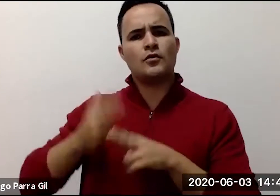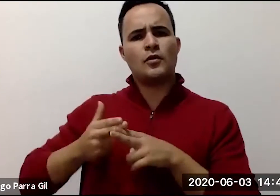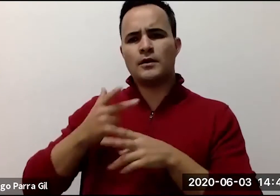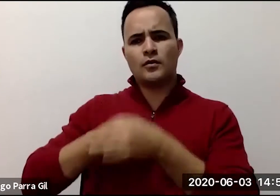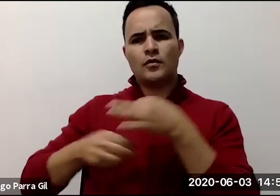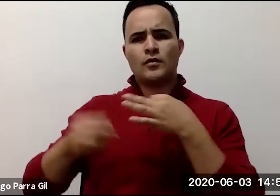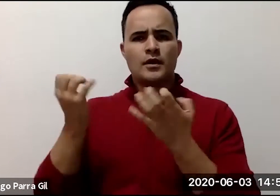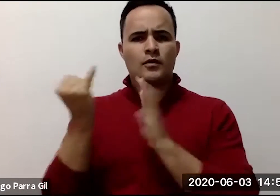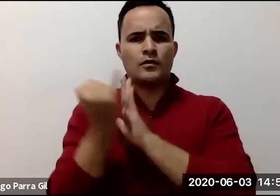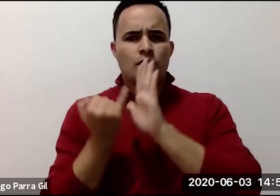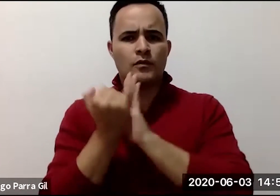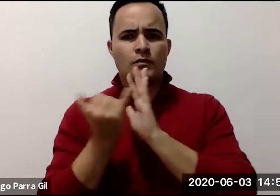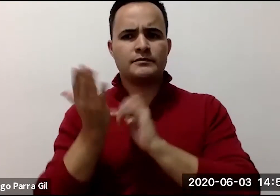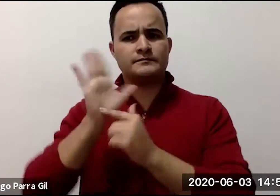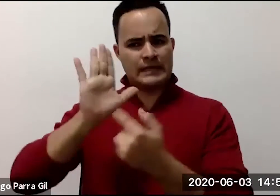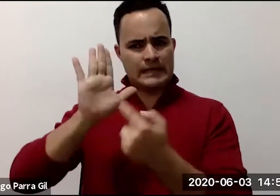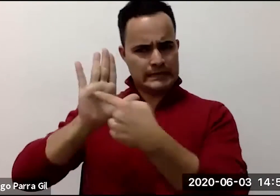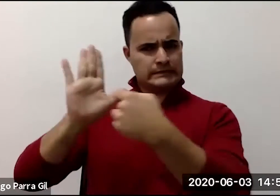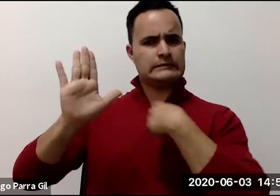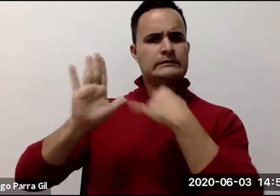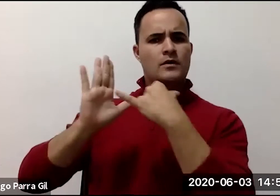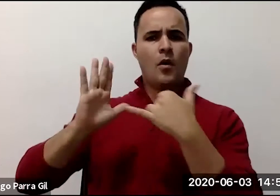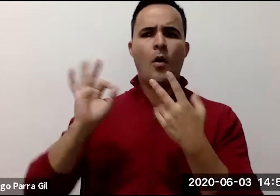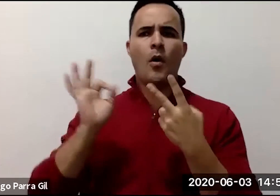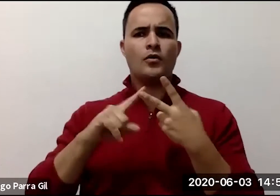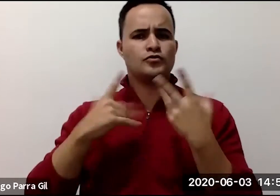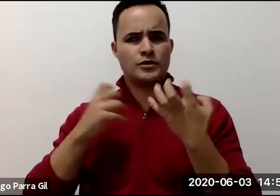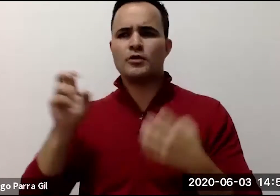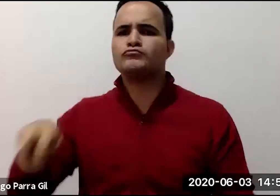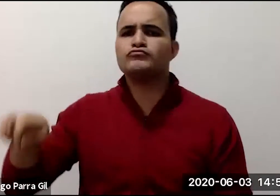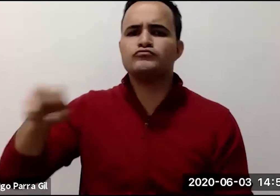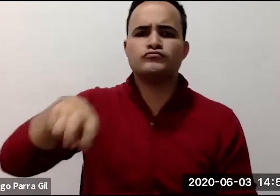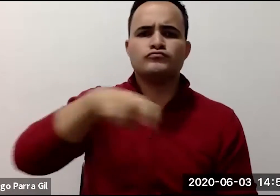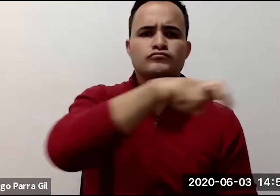transitar por fuera de todas las normalidades.